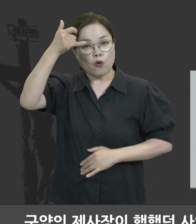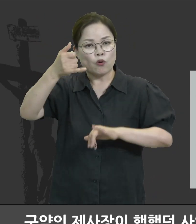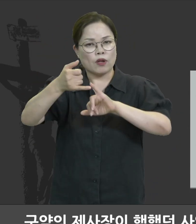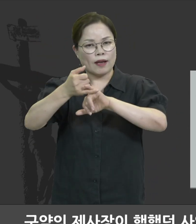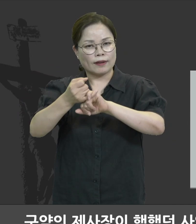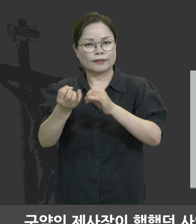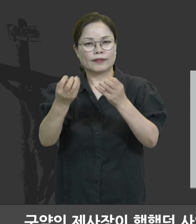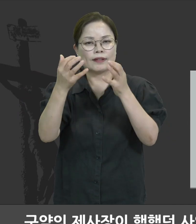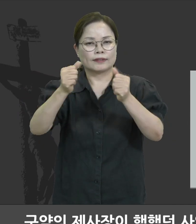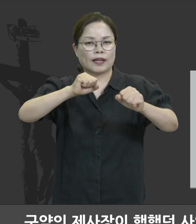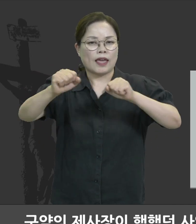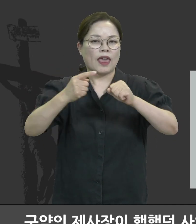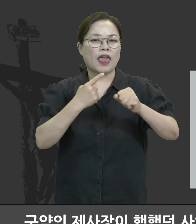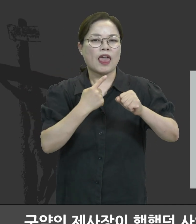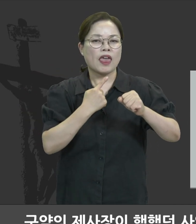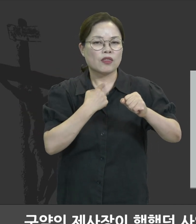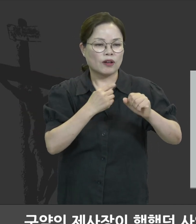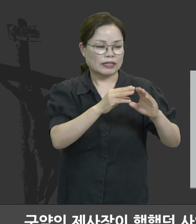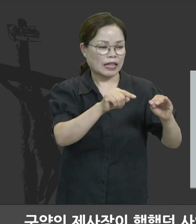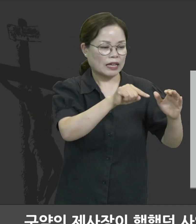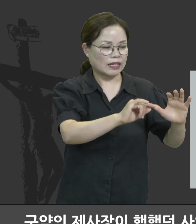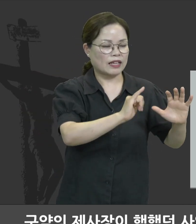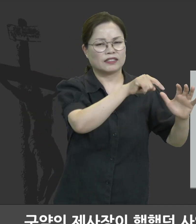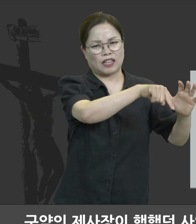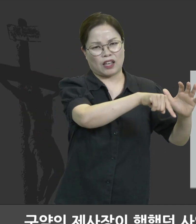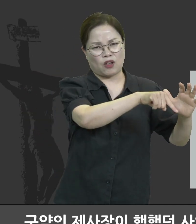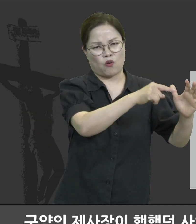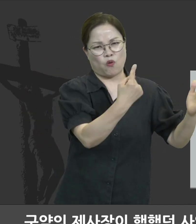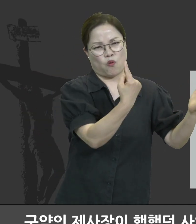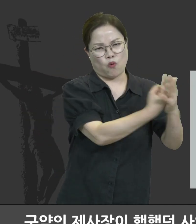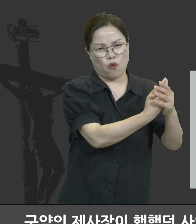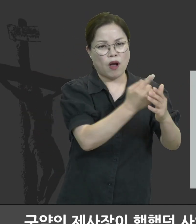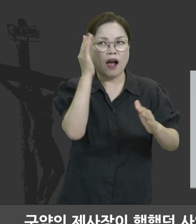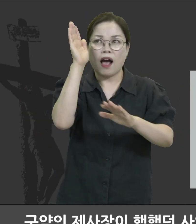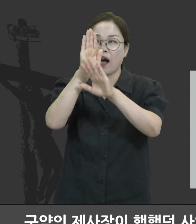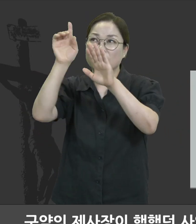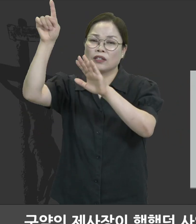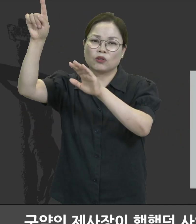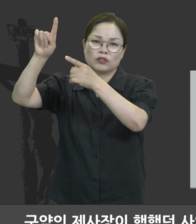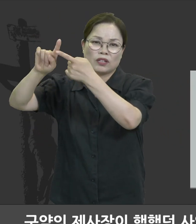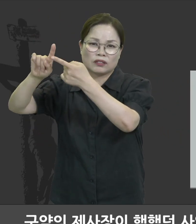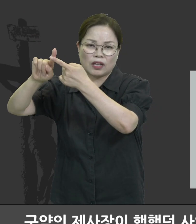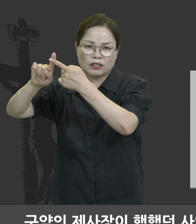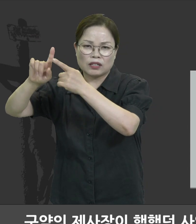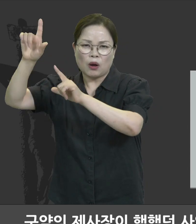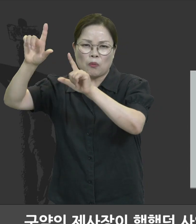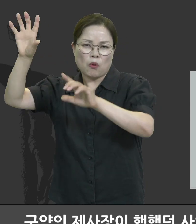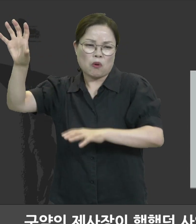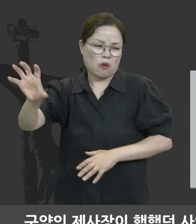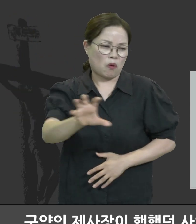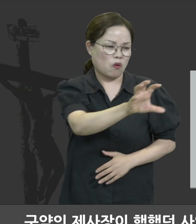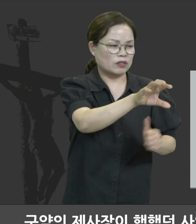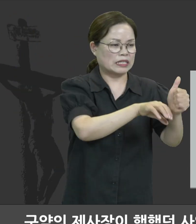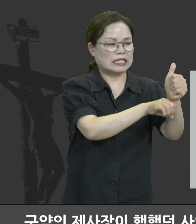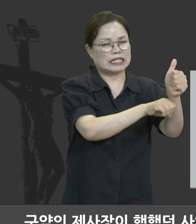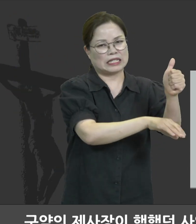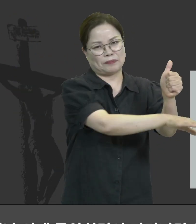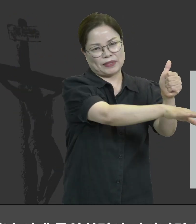구약의 제사장이 행했던 사역은 땅에 속한 것으로 하늘의 것에 대한 모형이자